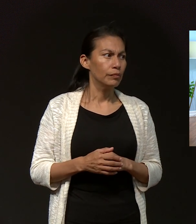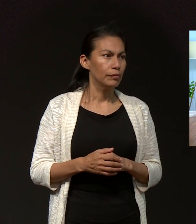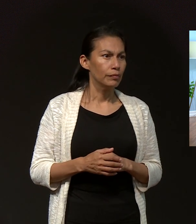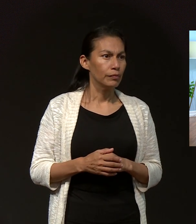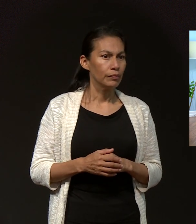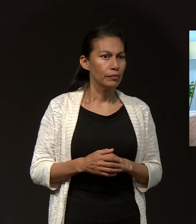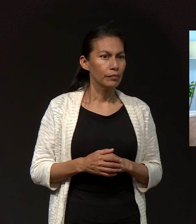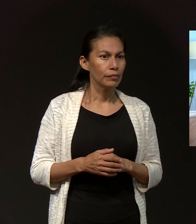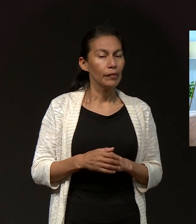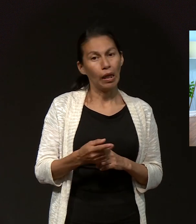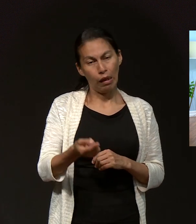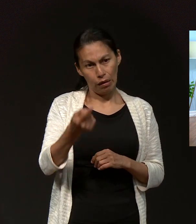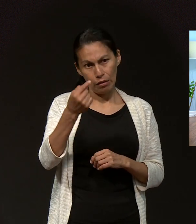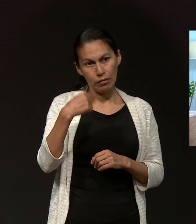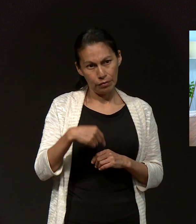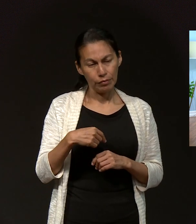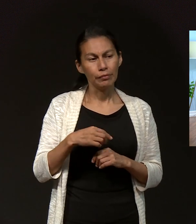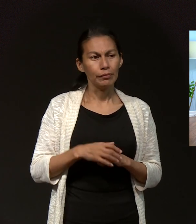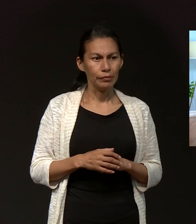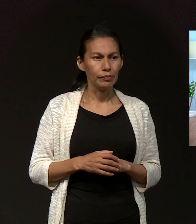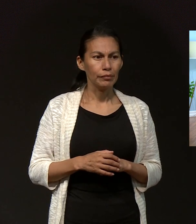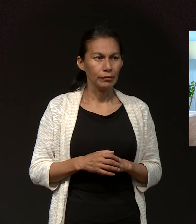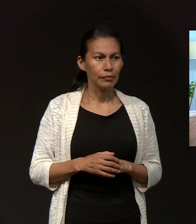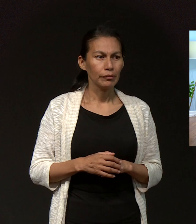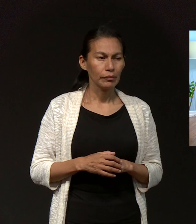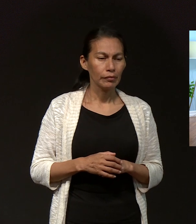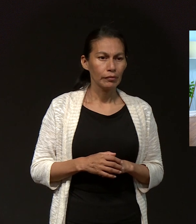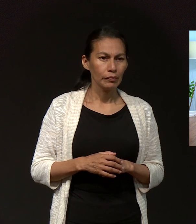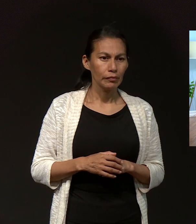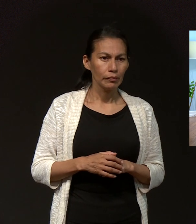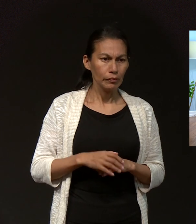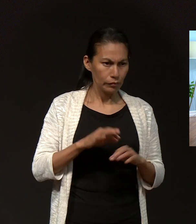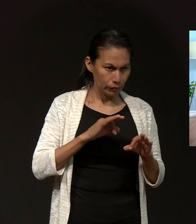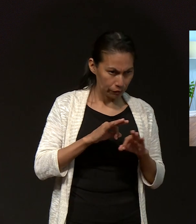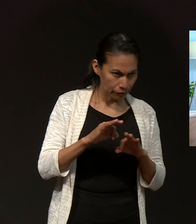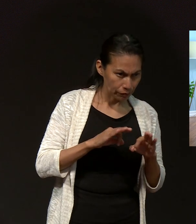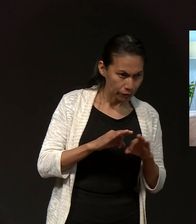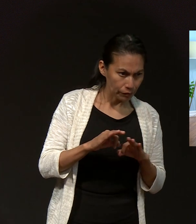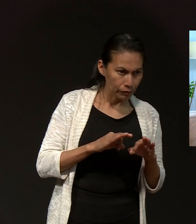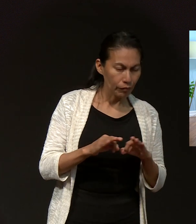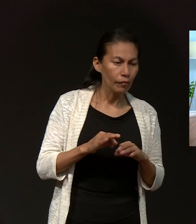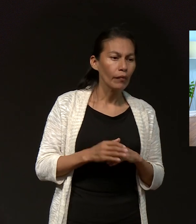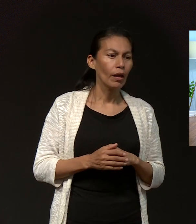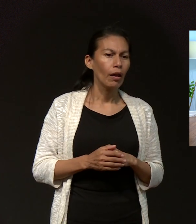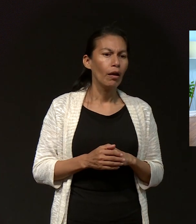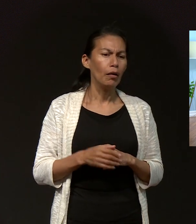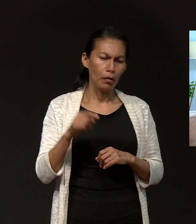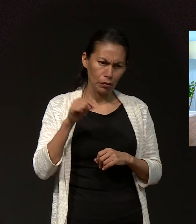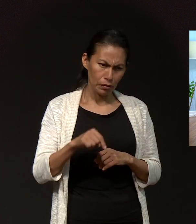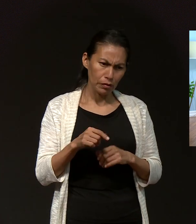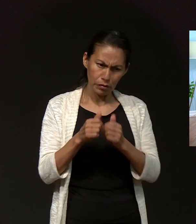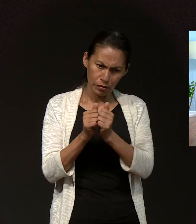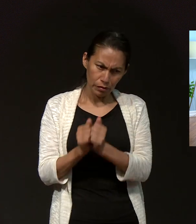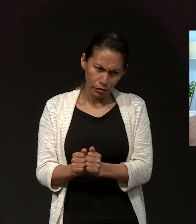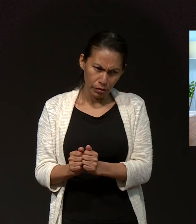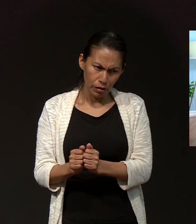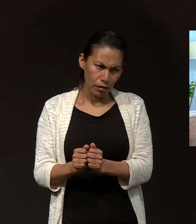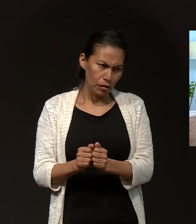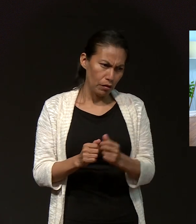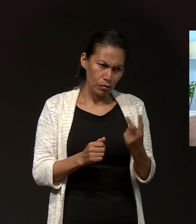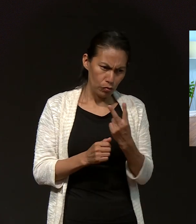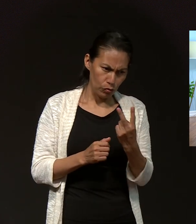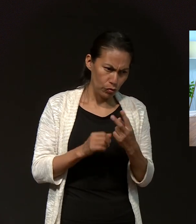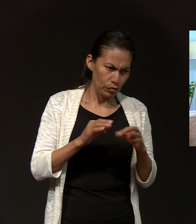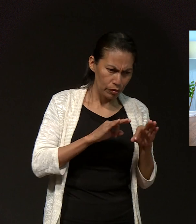en eso. No, O sea, dice que al regresarlo. Sí, al regresar. Ah, Entonces, ya tienes un trabajo. Tú te